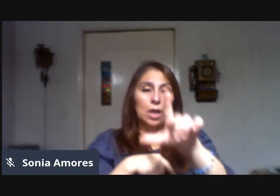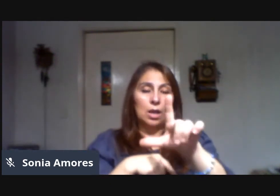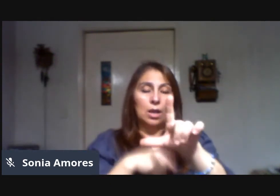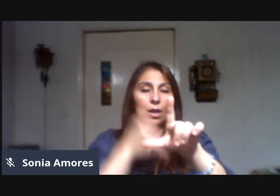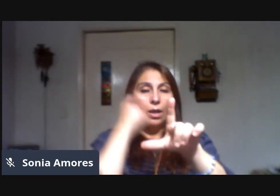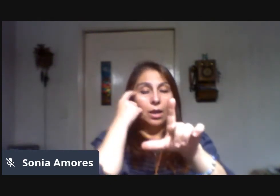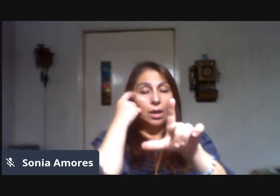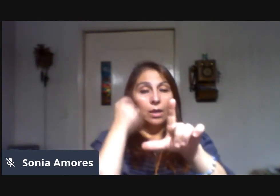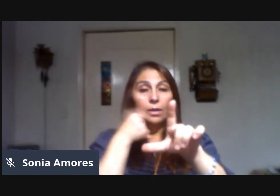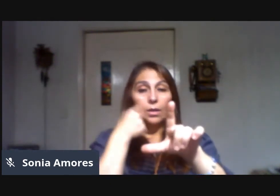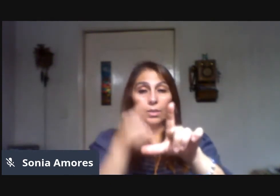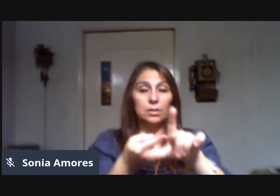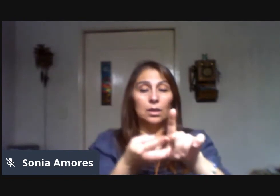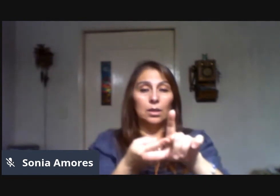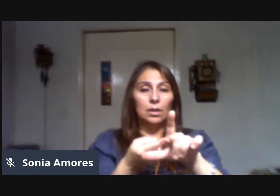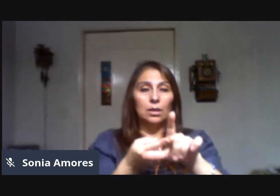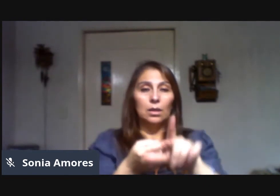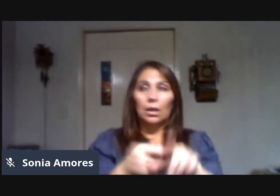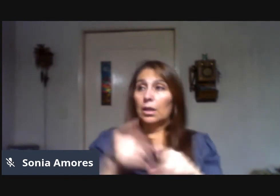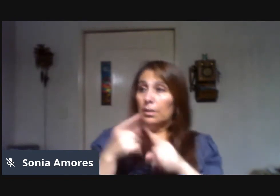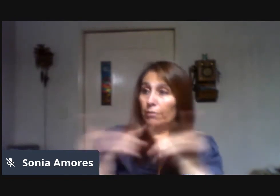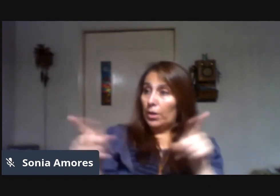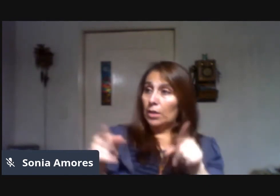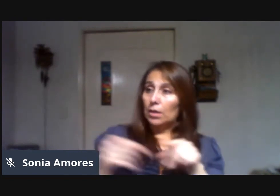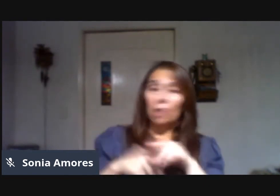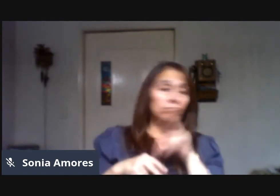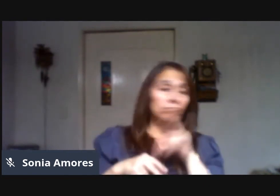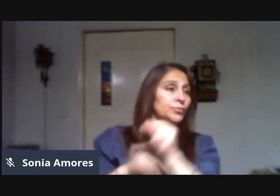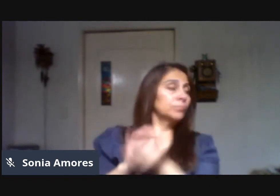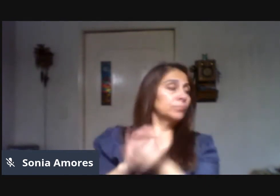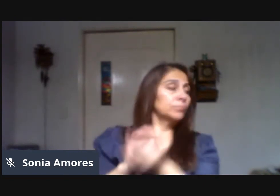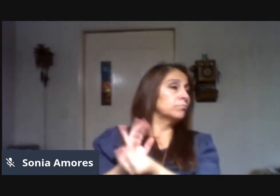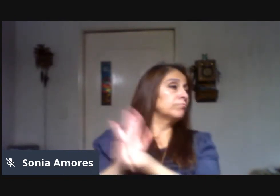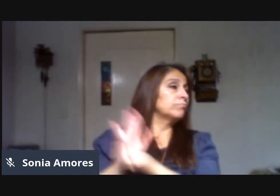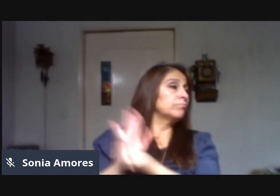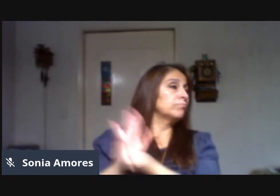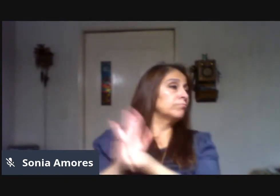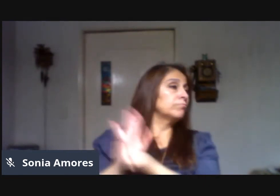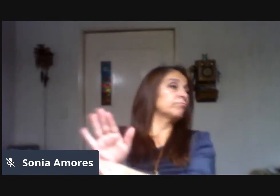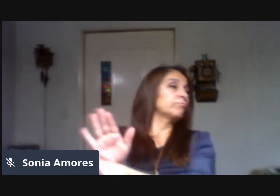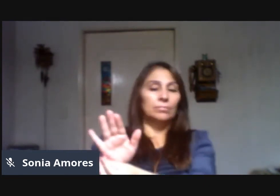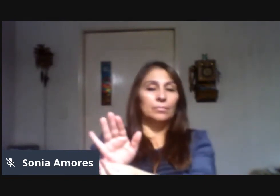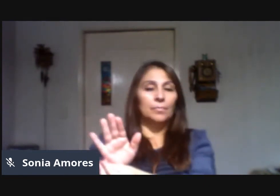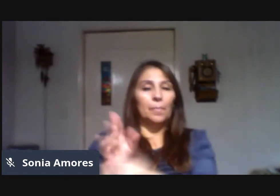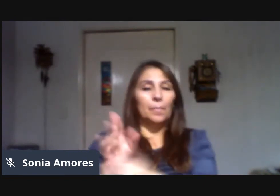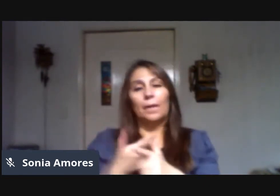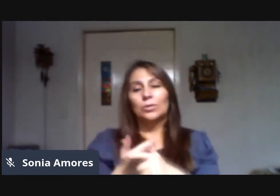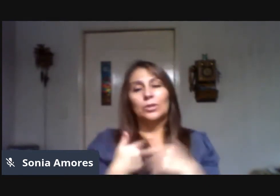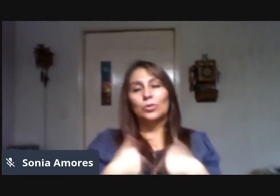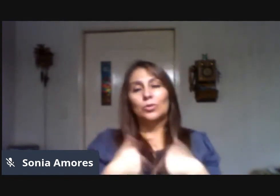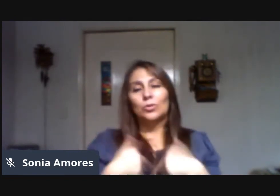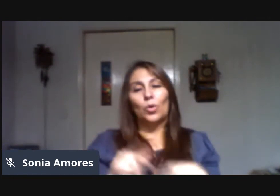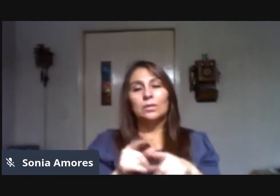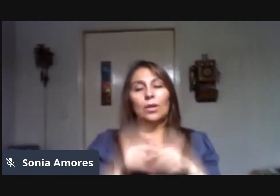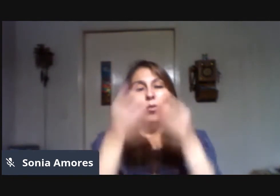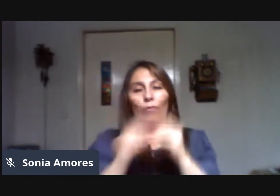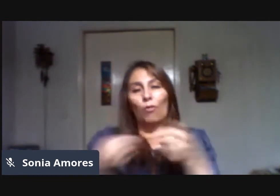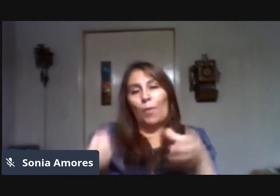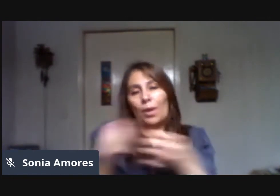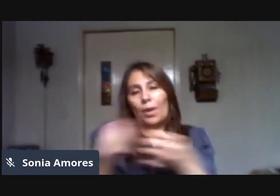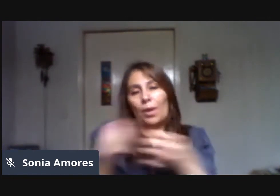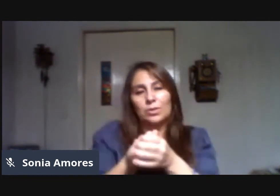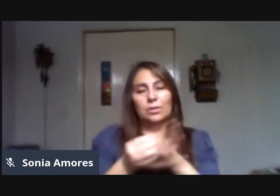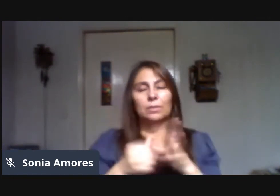negar lo distinto. Bien, por eso no me paro desde el lenguaje incluyente. De tal suerte